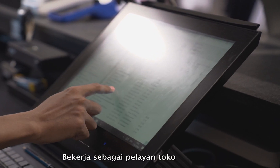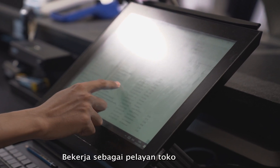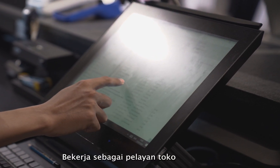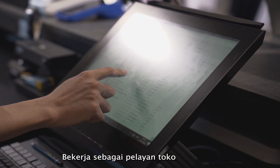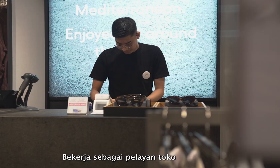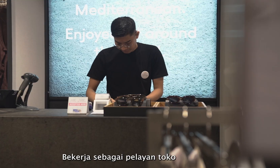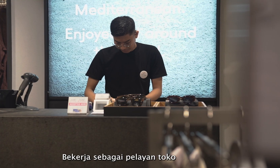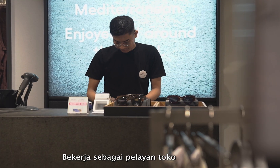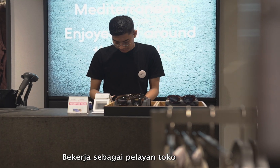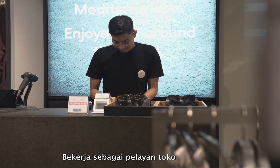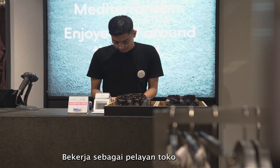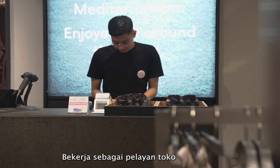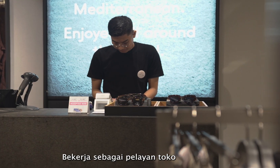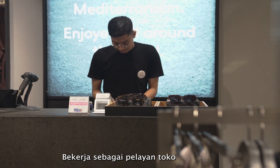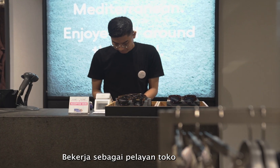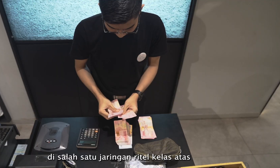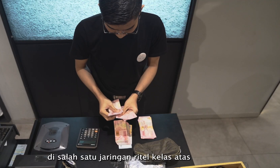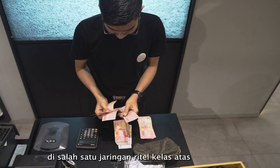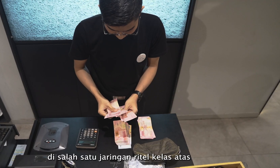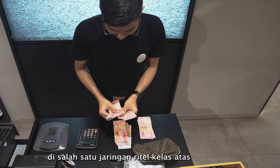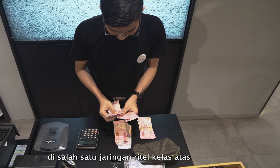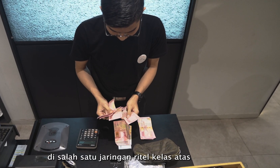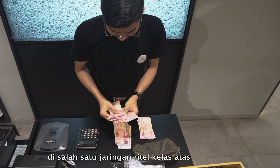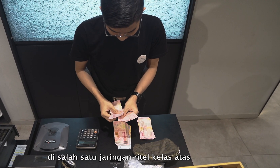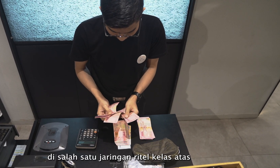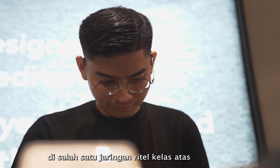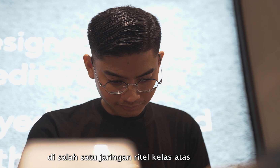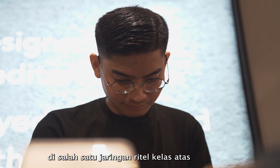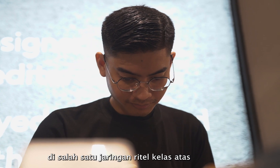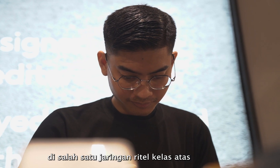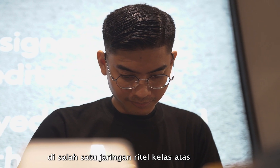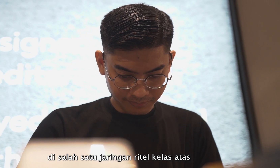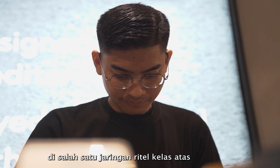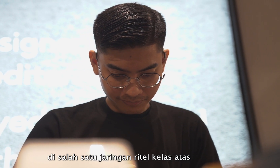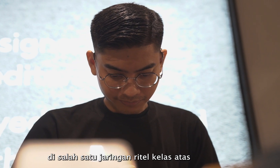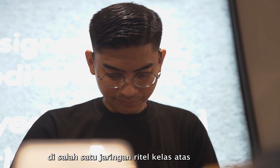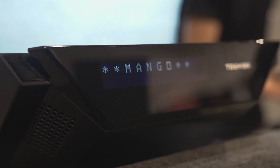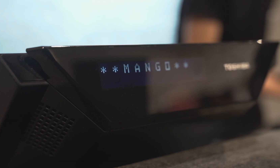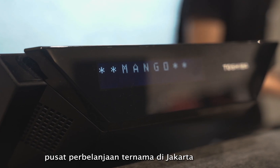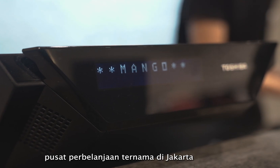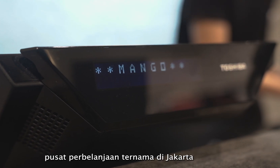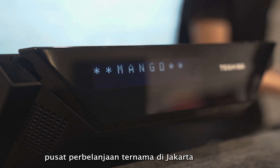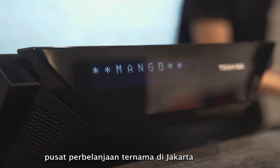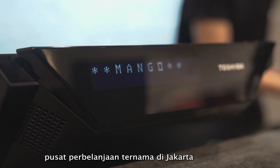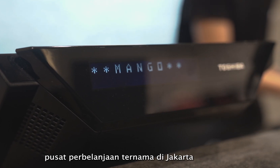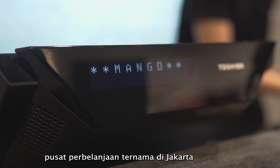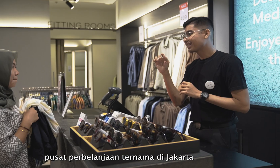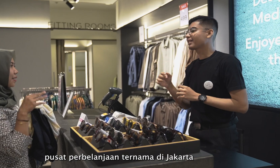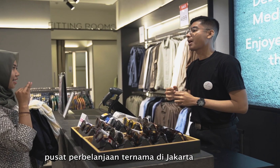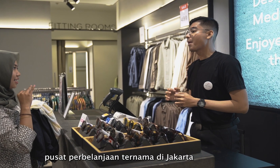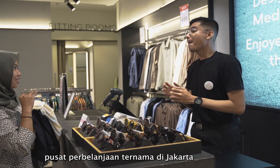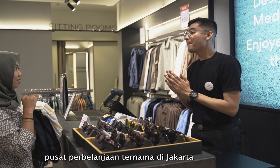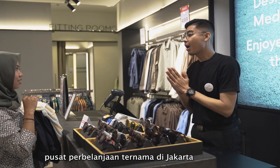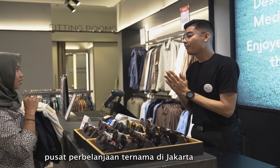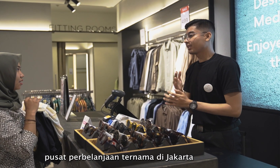Bekerja sebagai pelayan toko di salah satu jaringan retail kelas atas, pusat perbelanjaan ternama di Jakarta.